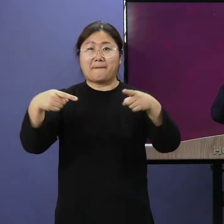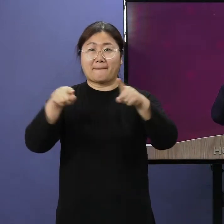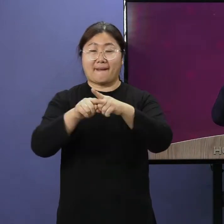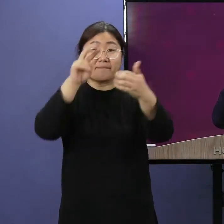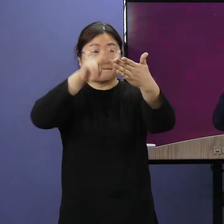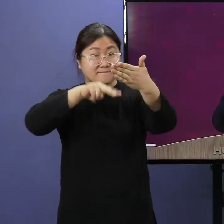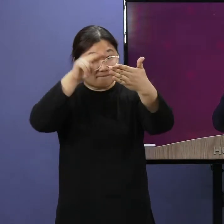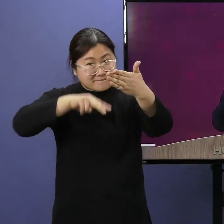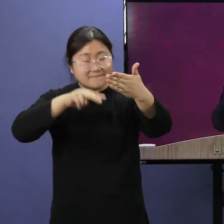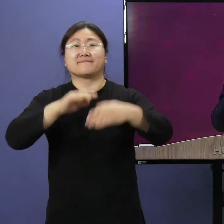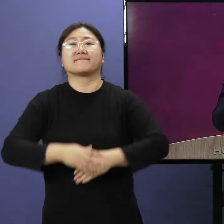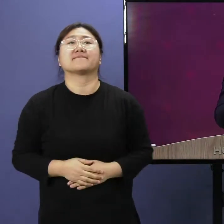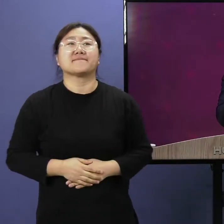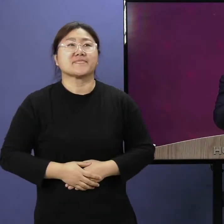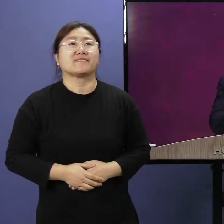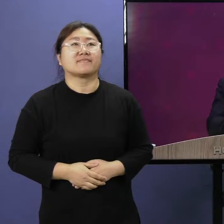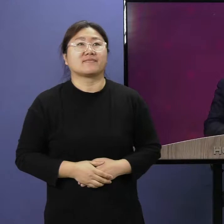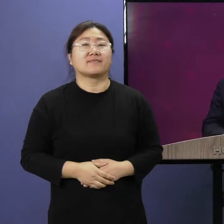보도록 하겠습니다.